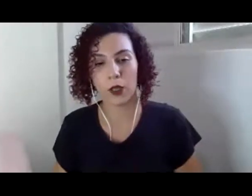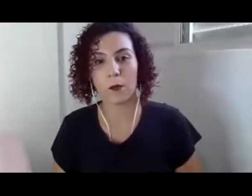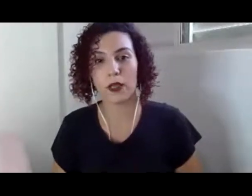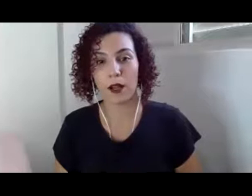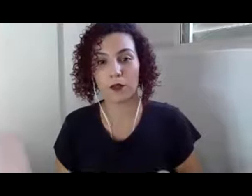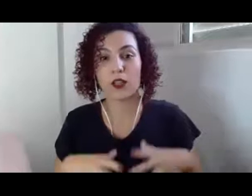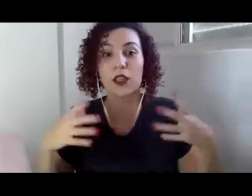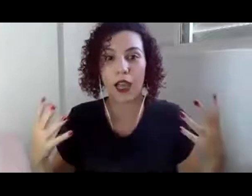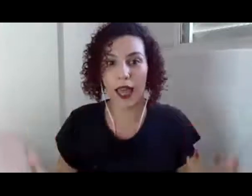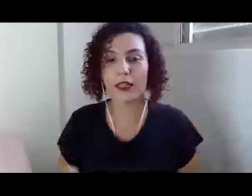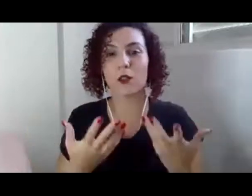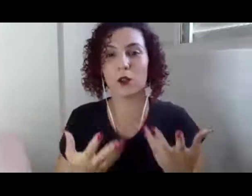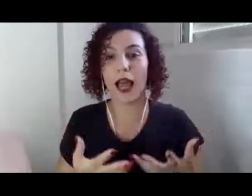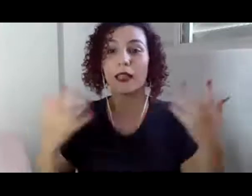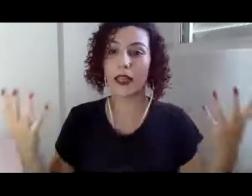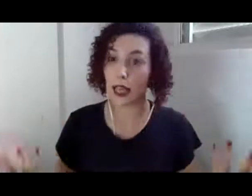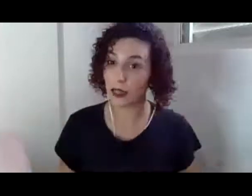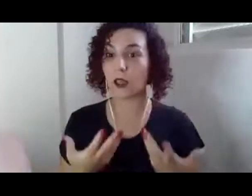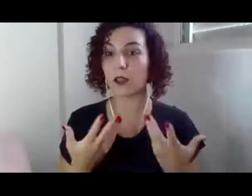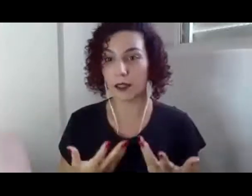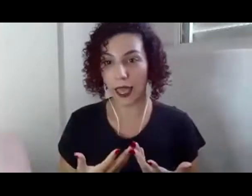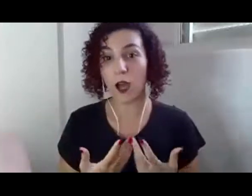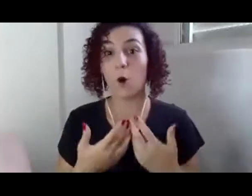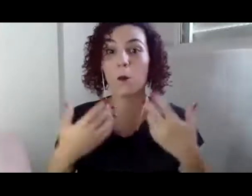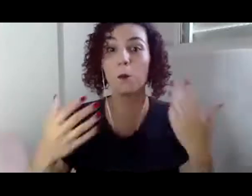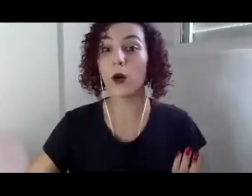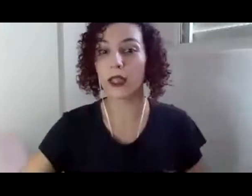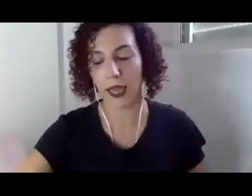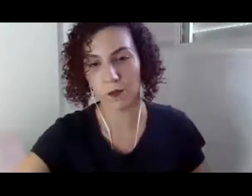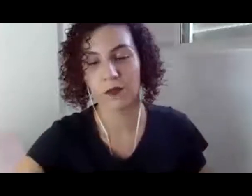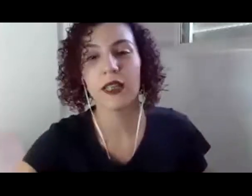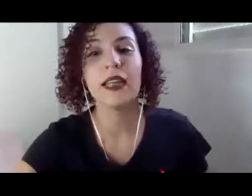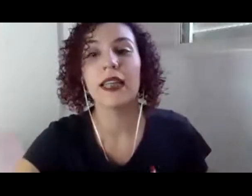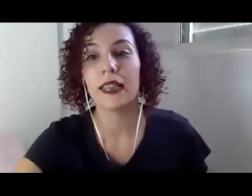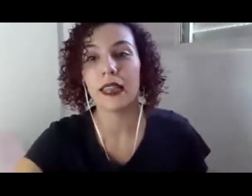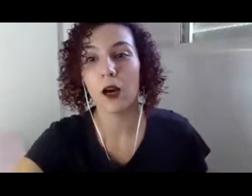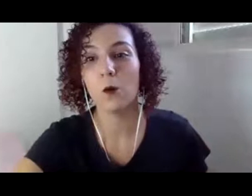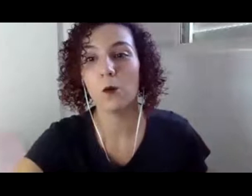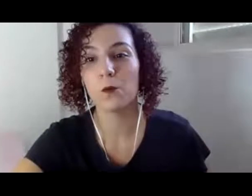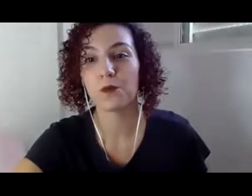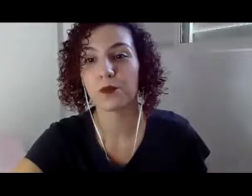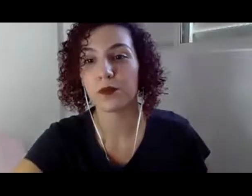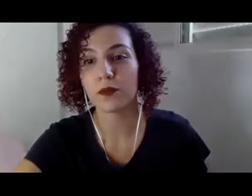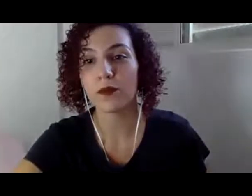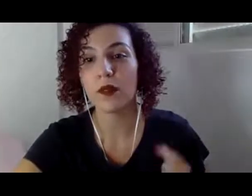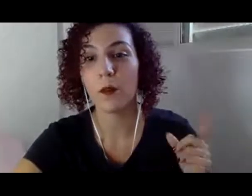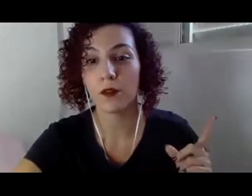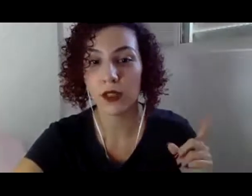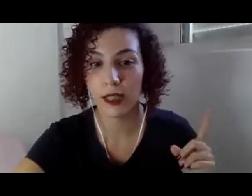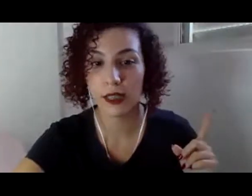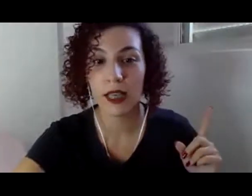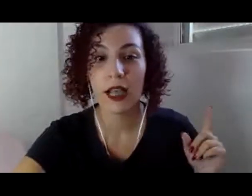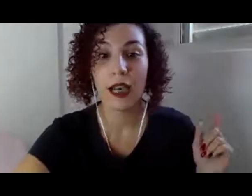um pouquinho mais para frente que ela é estruturada e que ela tem, né, um porquê. Então,